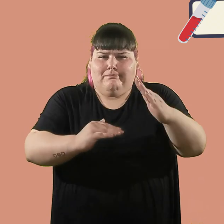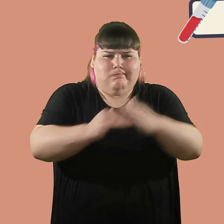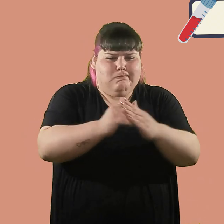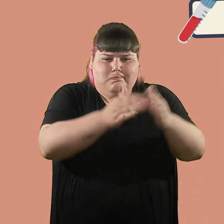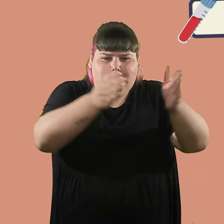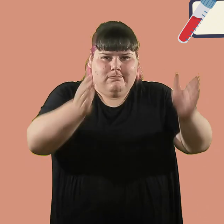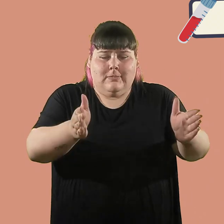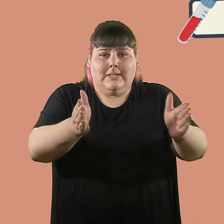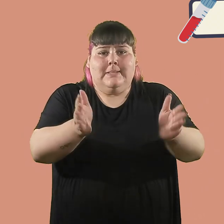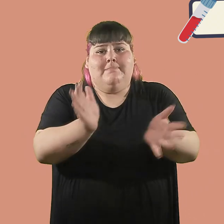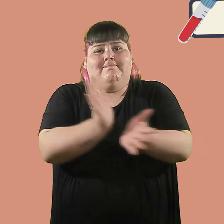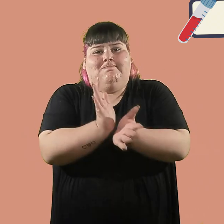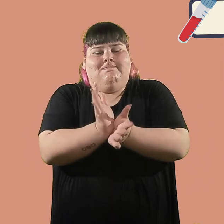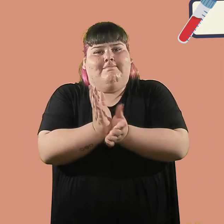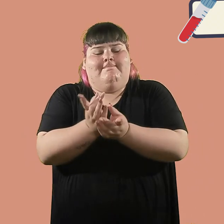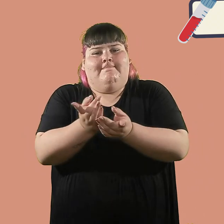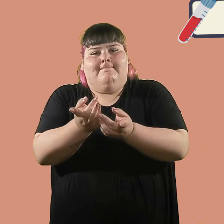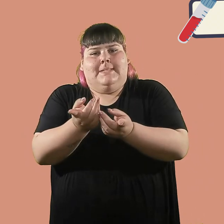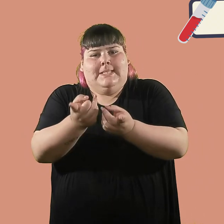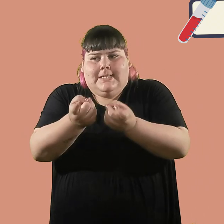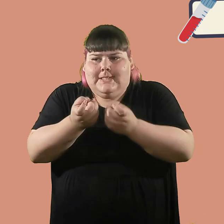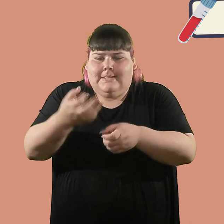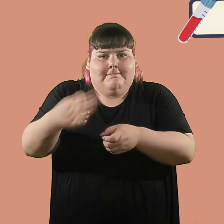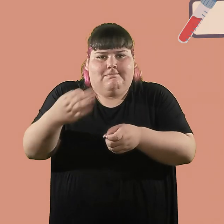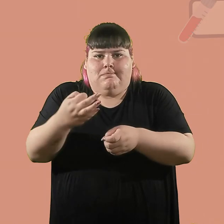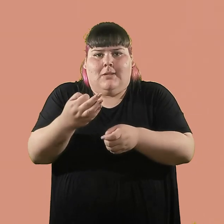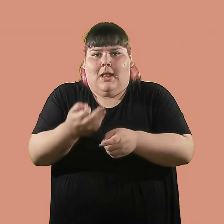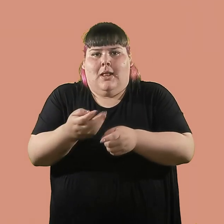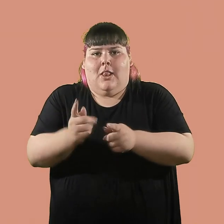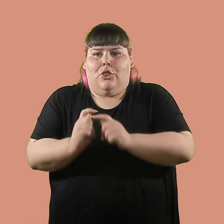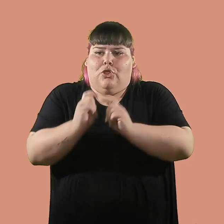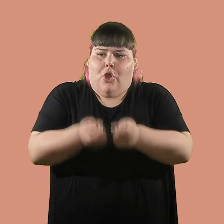cual explica la importancia de la donación frecuente.